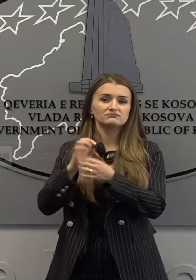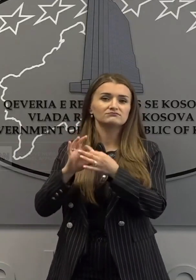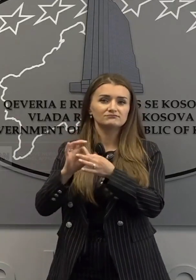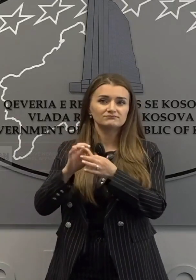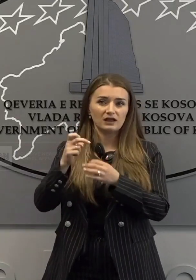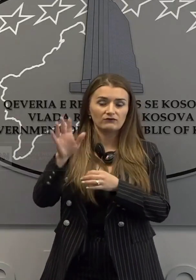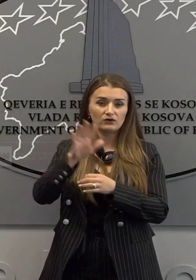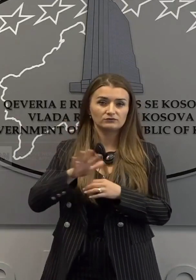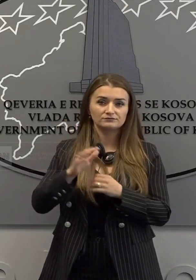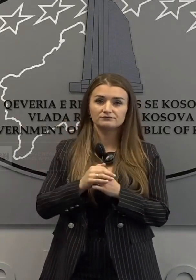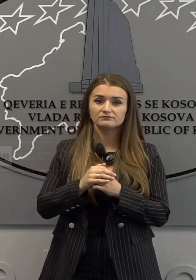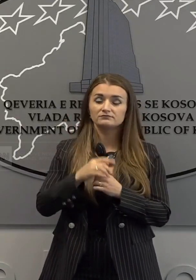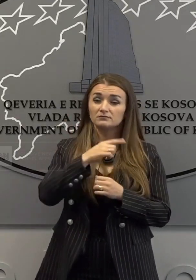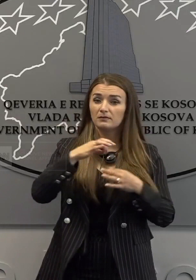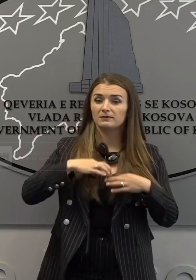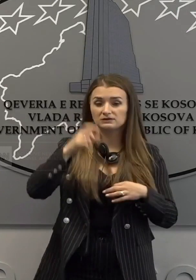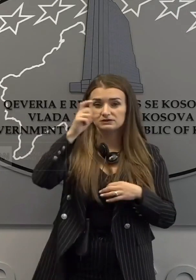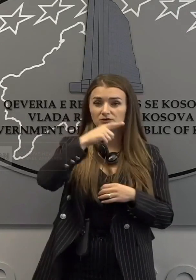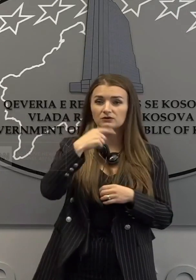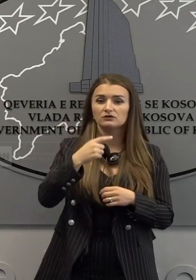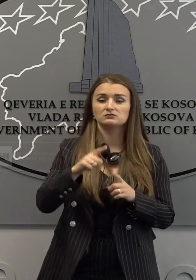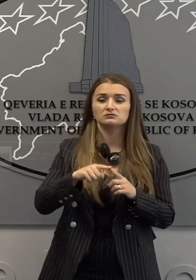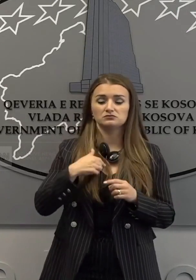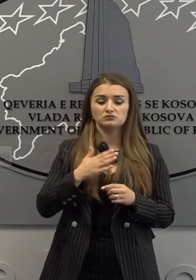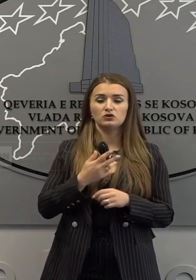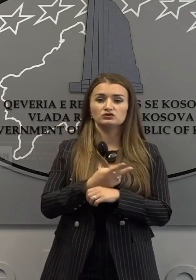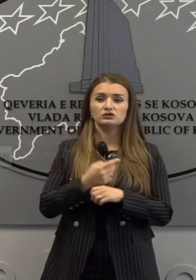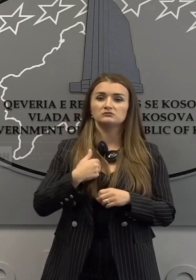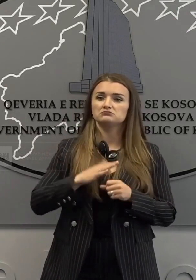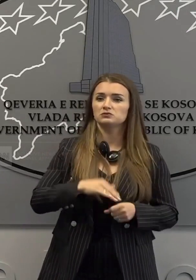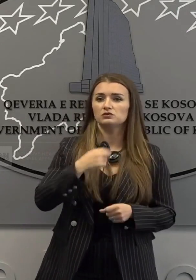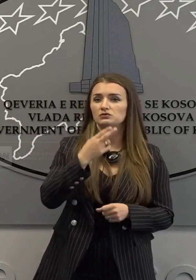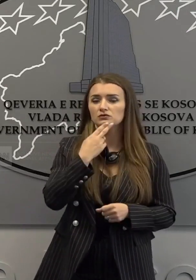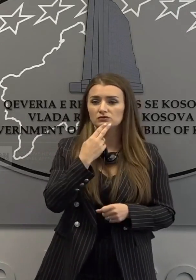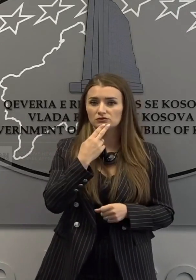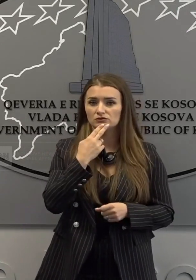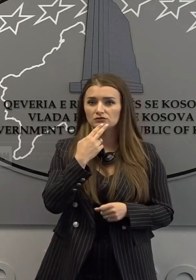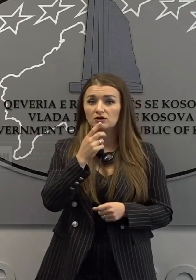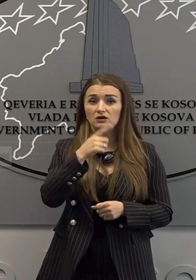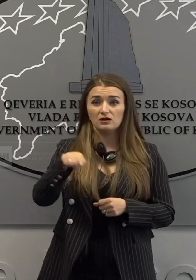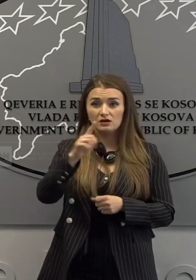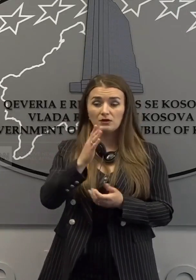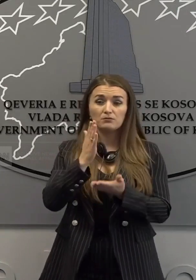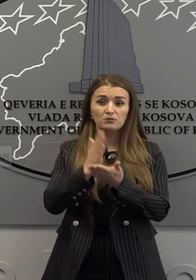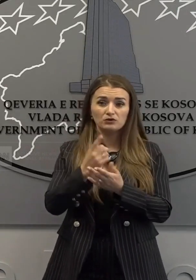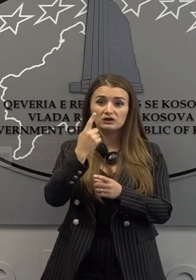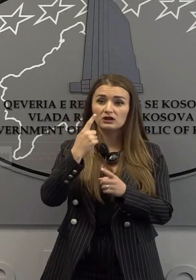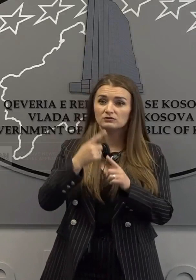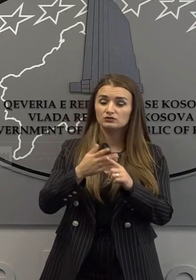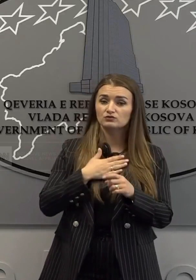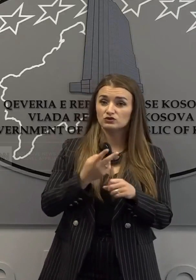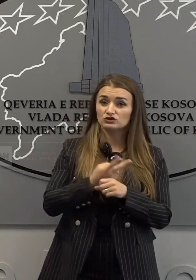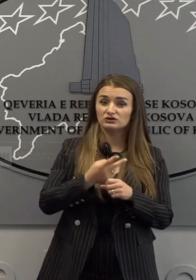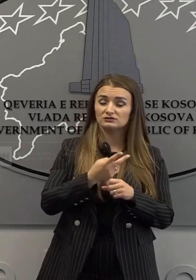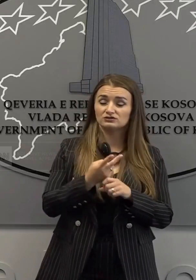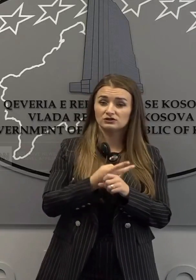mund të lejojmë të shkelim mbi sovranitetin e Serbisë. Tani, të gjithë ju që shkelni rendin kushtetues Serbisë, të gjithë ju që në